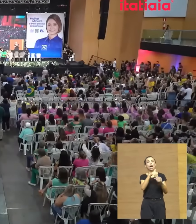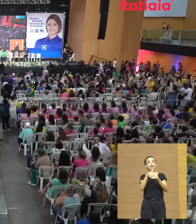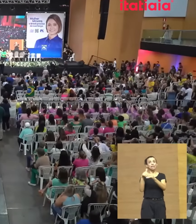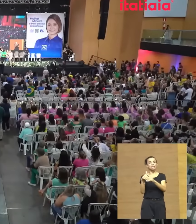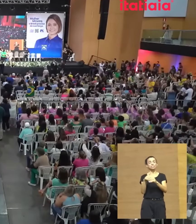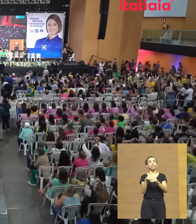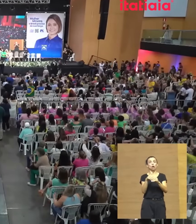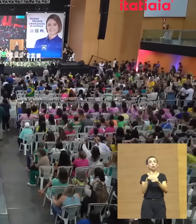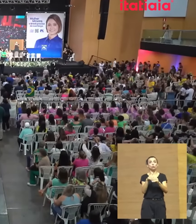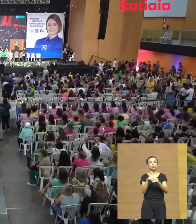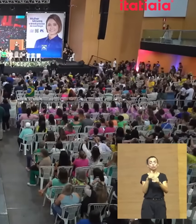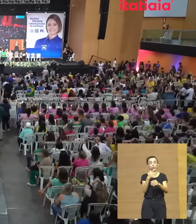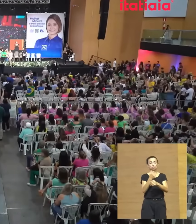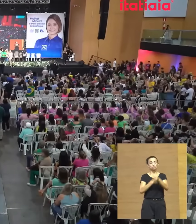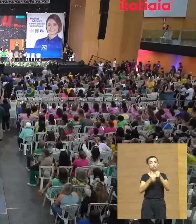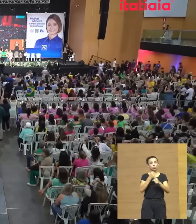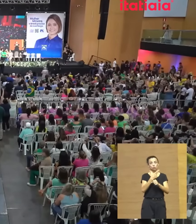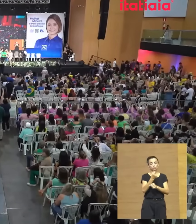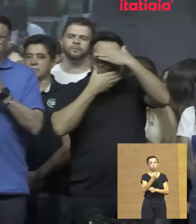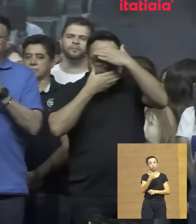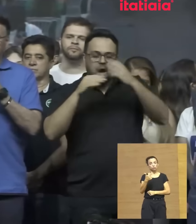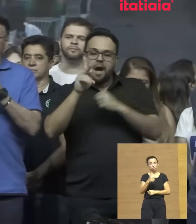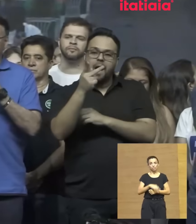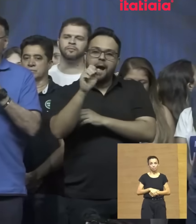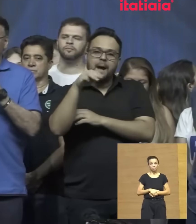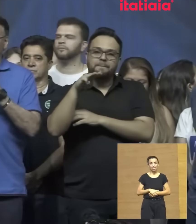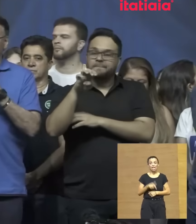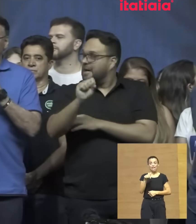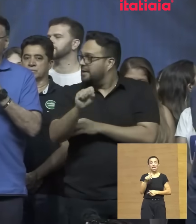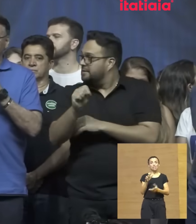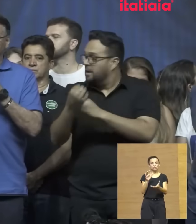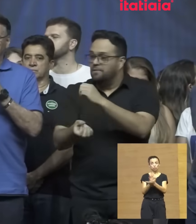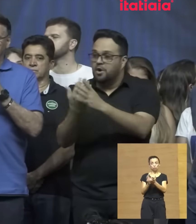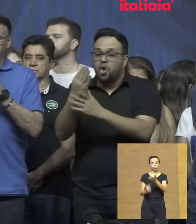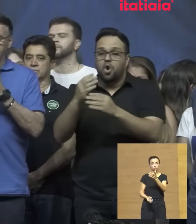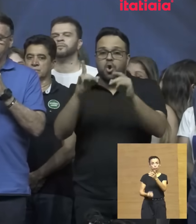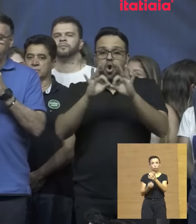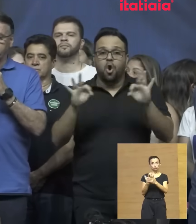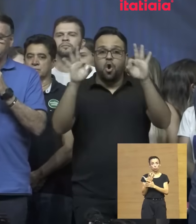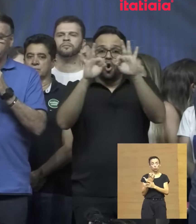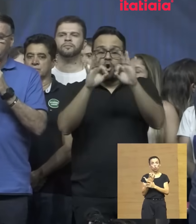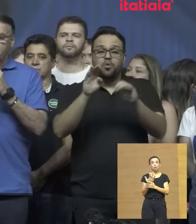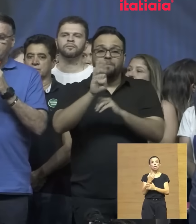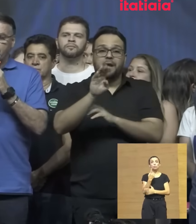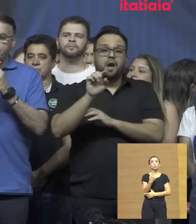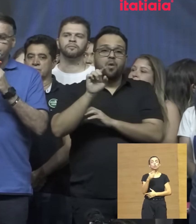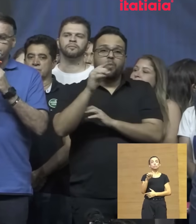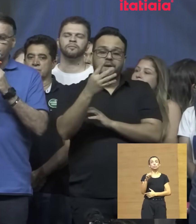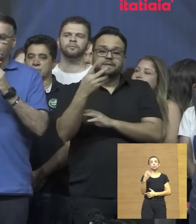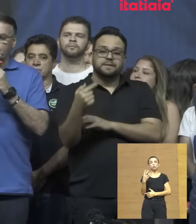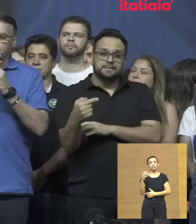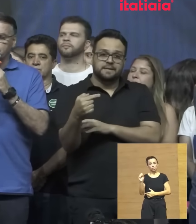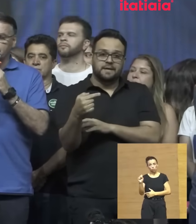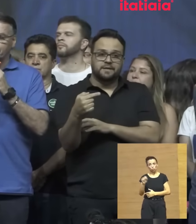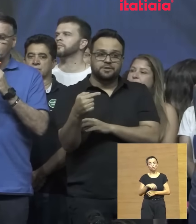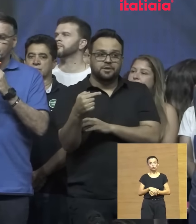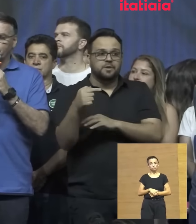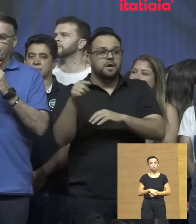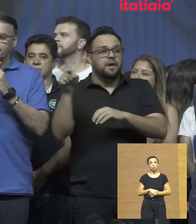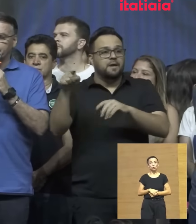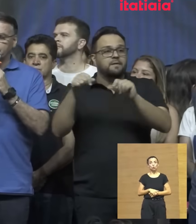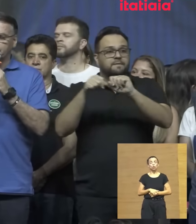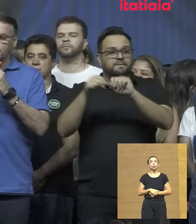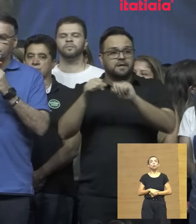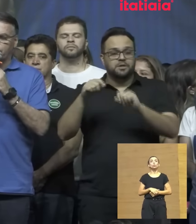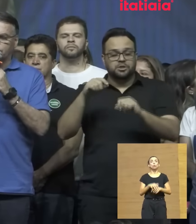Fundado em 48, por deliberação da ONU de 47, em sessão presidida pelo